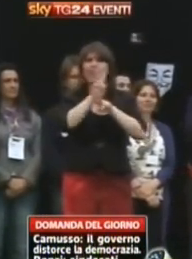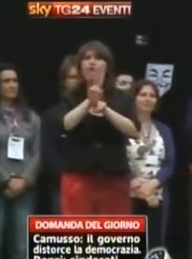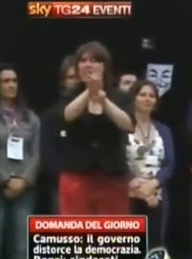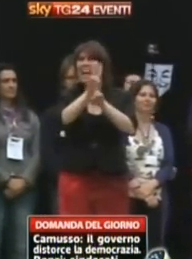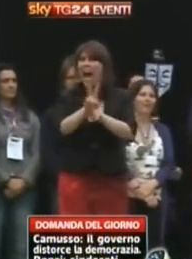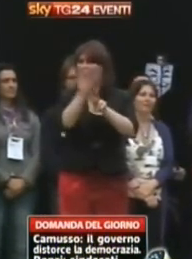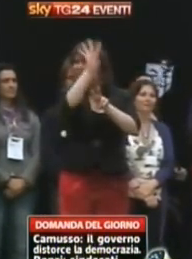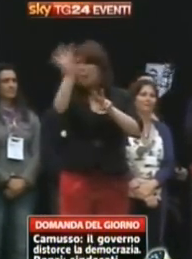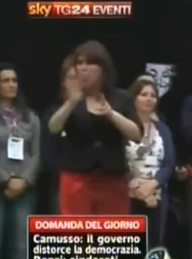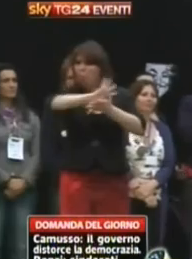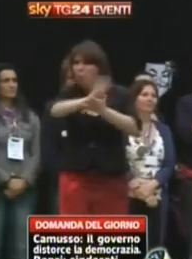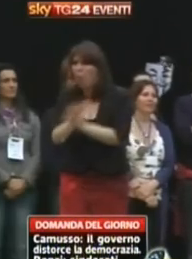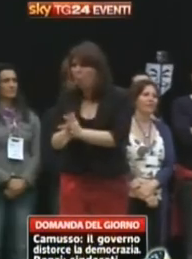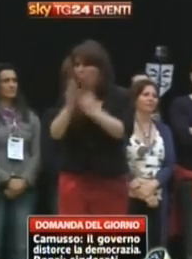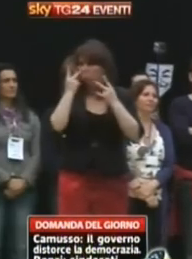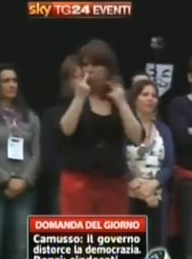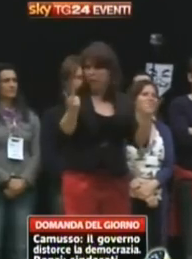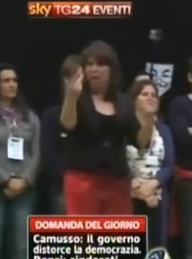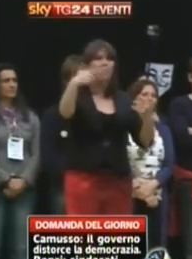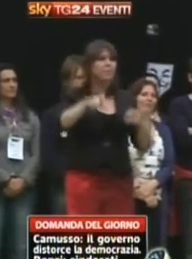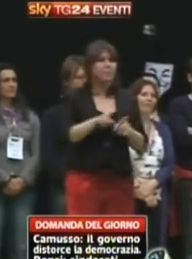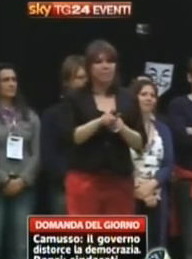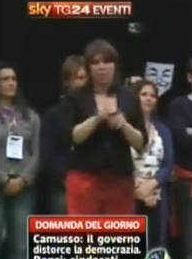della Repubblica. Perché io mi è venuto